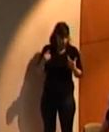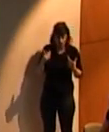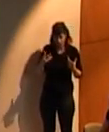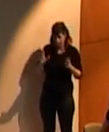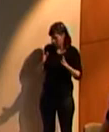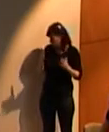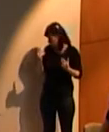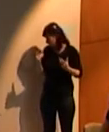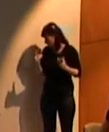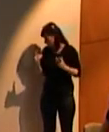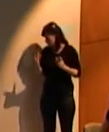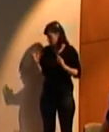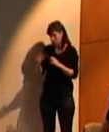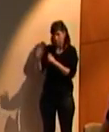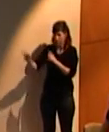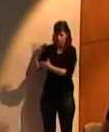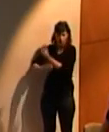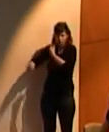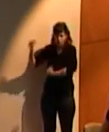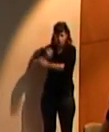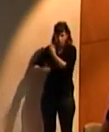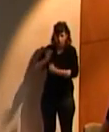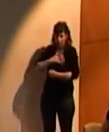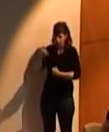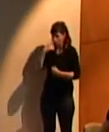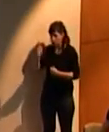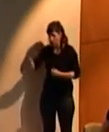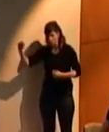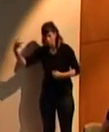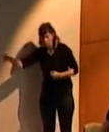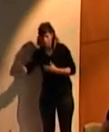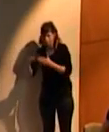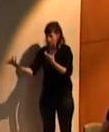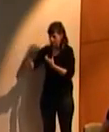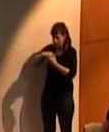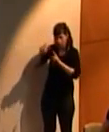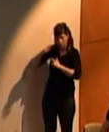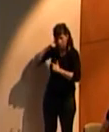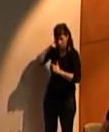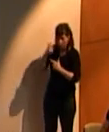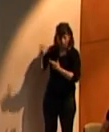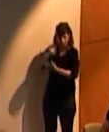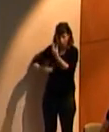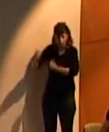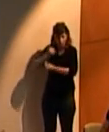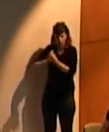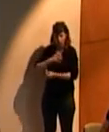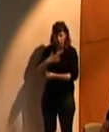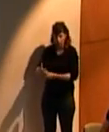qui nous ont énormément apporté en fait de par leur regard, de par leur participation. Et